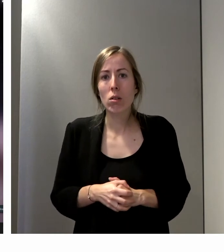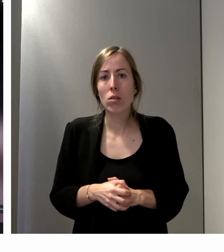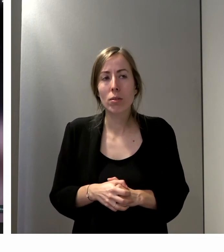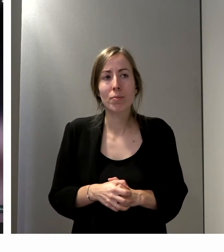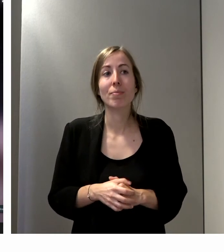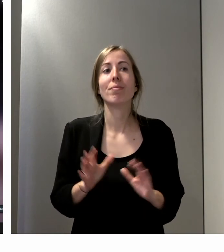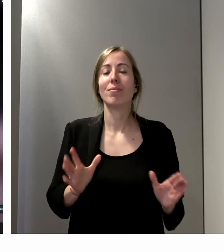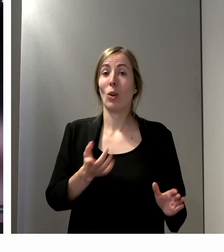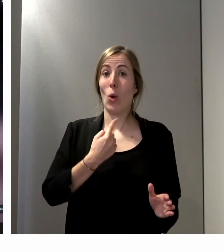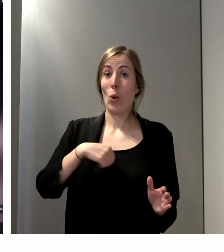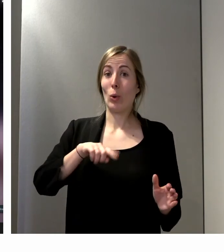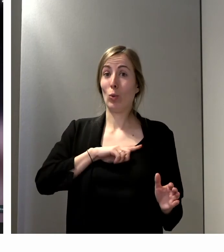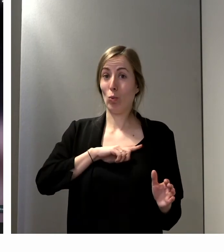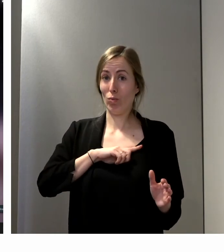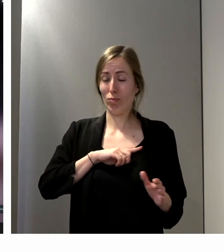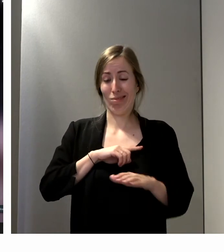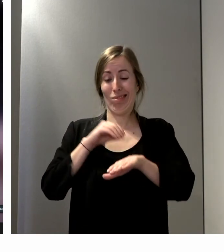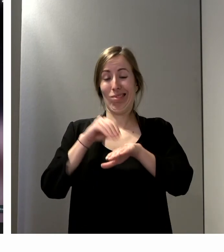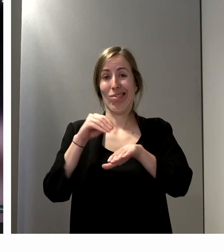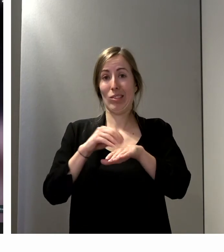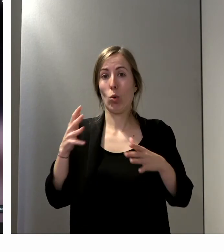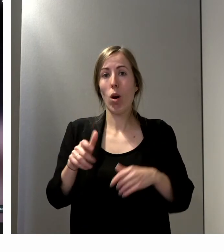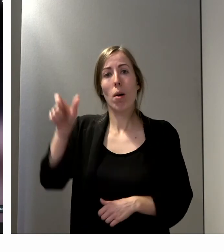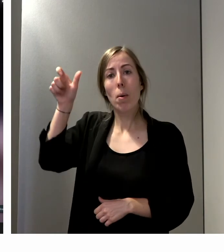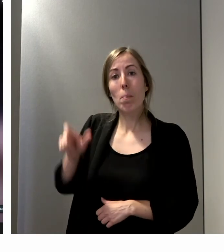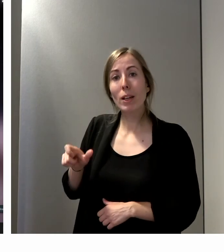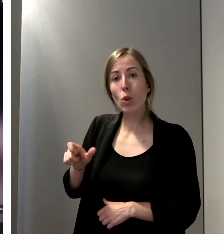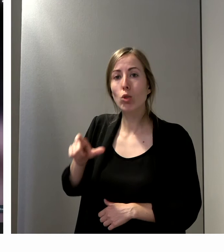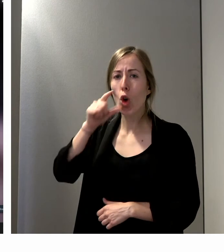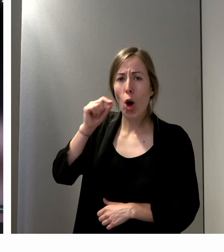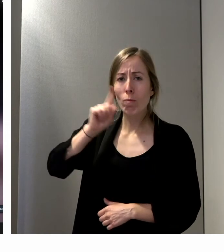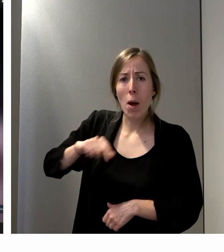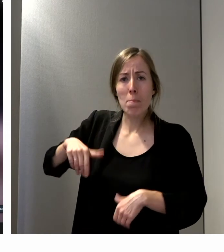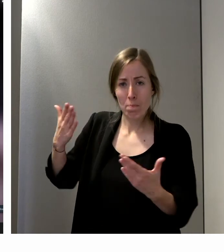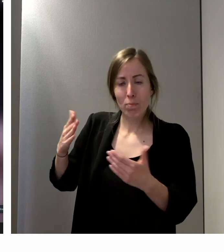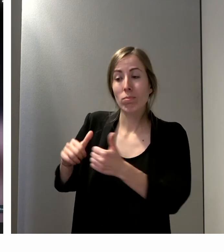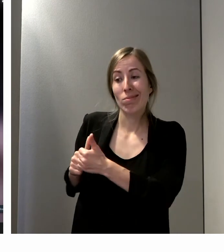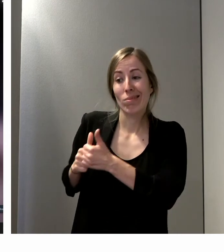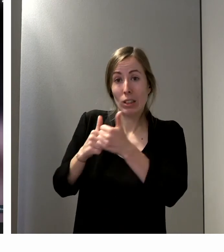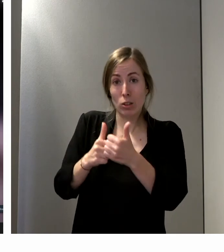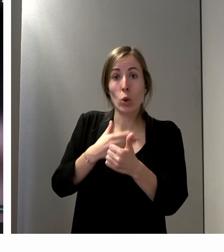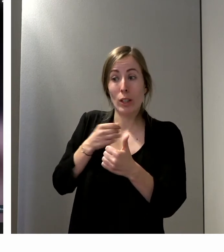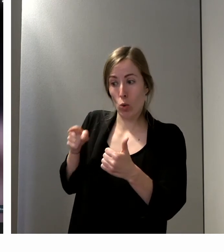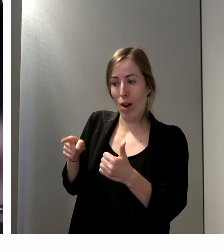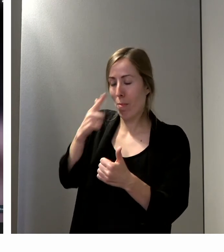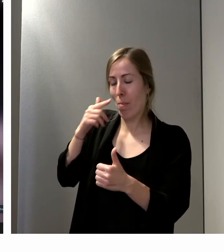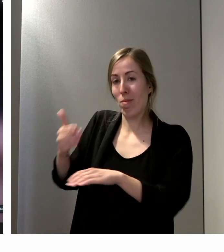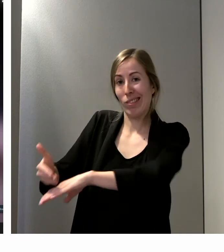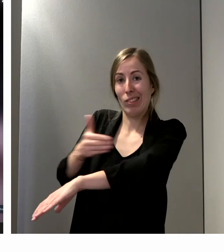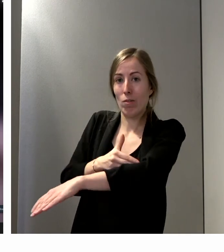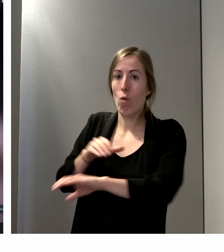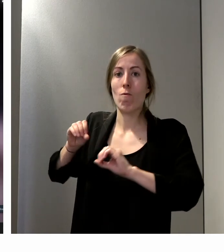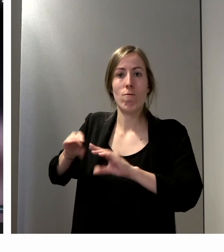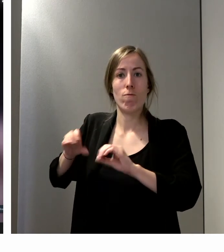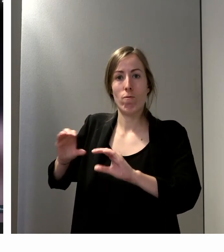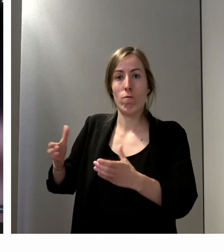l'on préconise, en fait, c'est que l'assistante sexuelle ou assistante soit formée. Ça, c'est la base de la base. Ingrid l'a